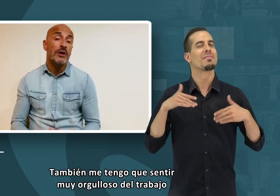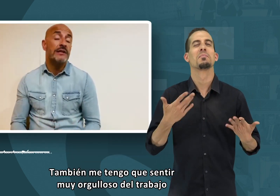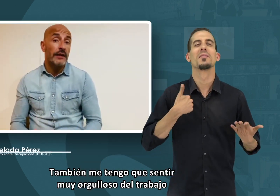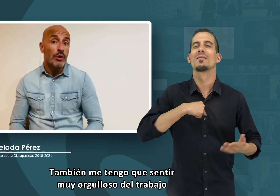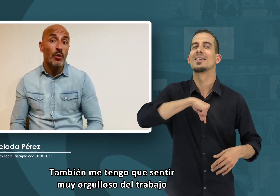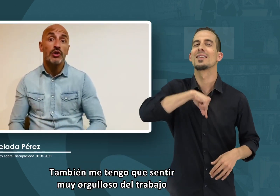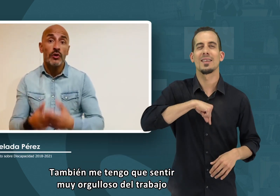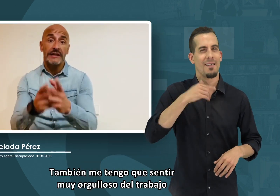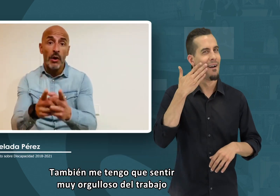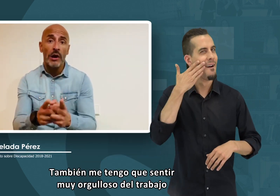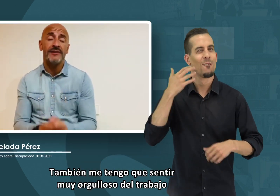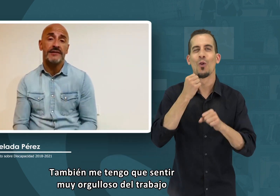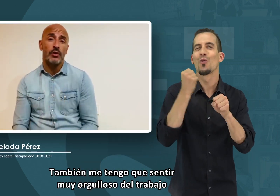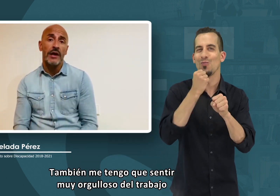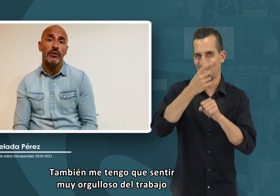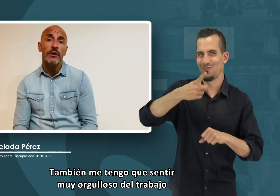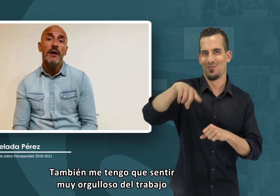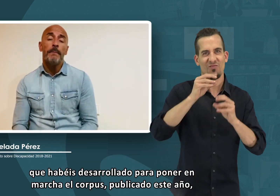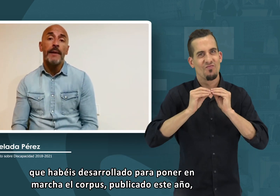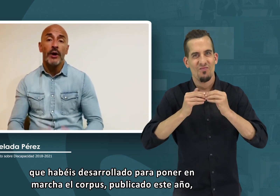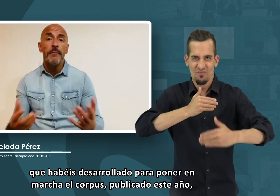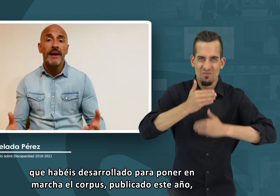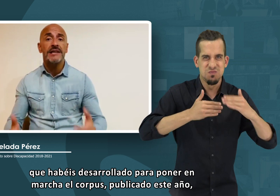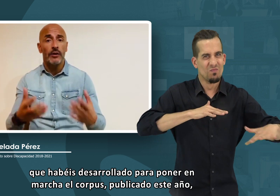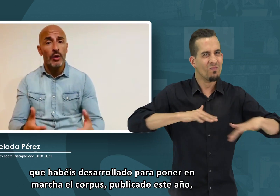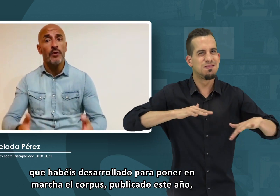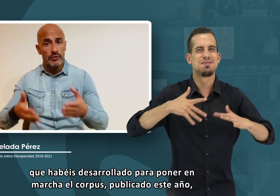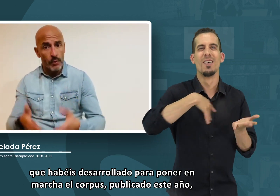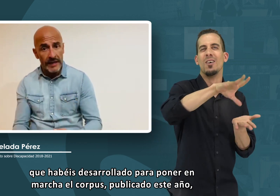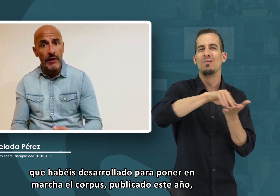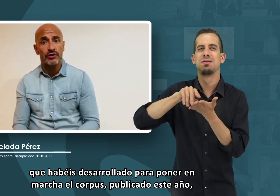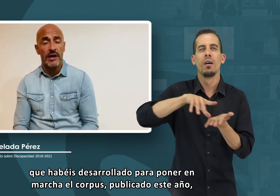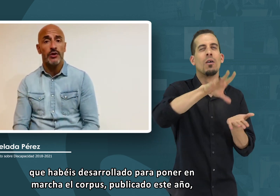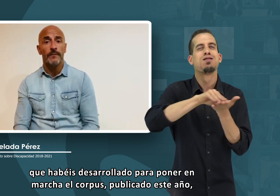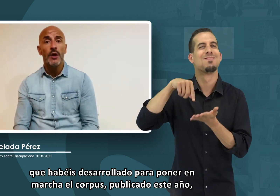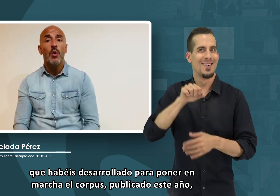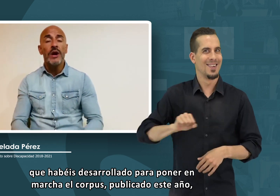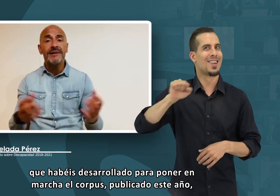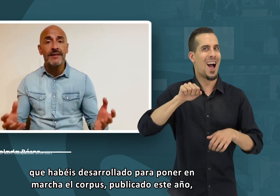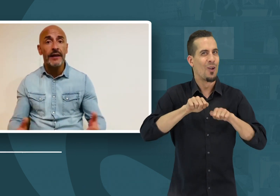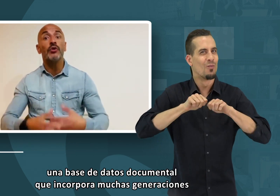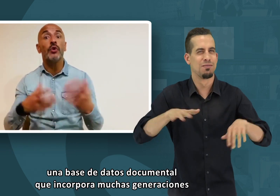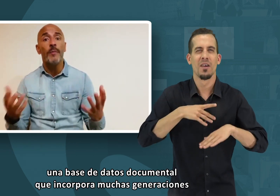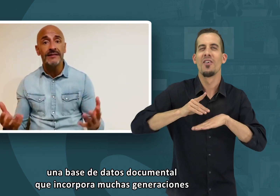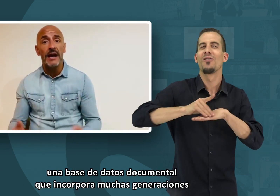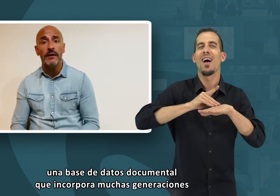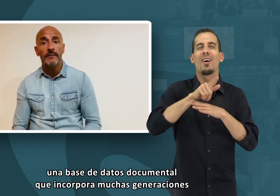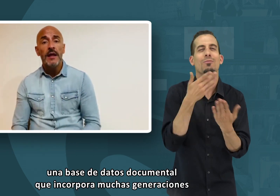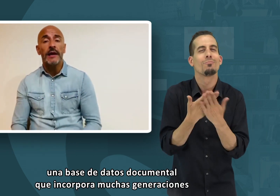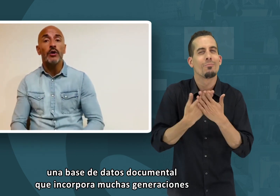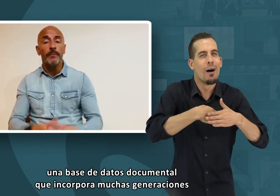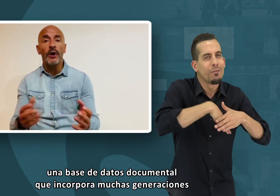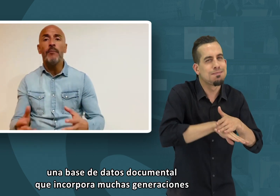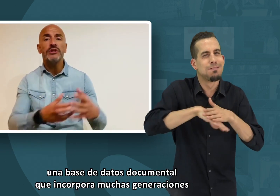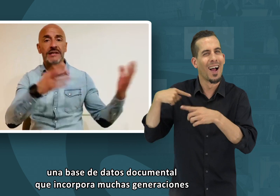También me tengo que sentir muy orgulloso del trabajo que habéis desarrollado para poner en marcha el Corpus, publicado este año. Una base de datos documental